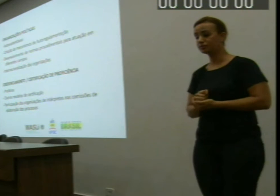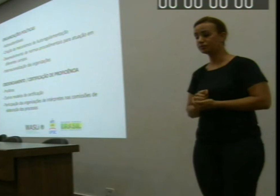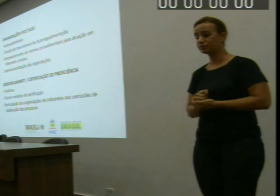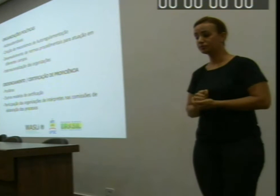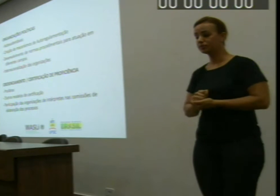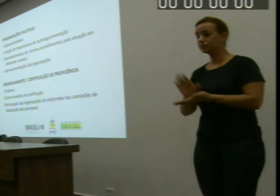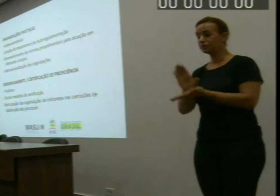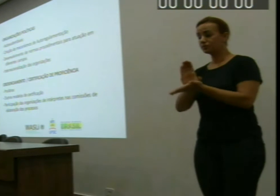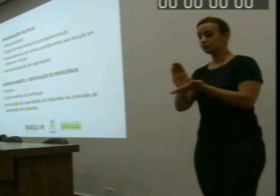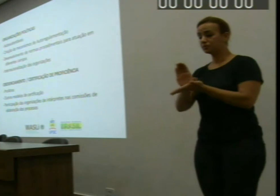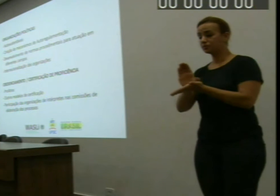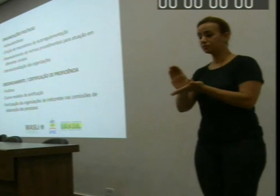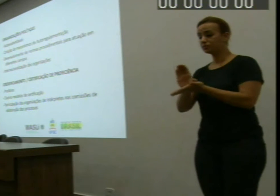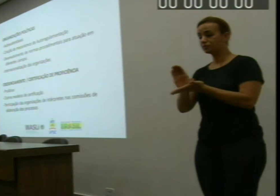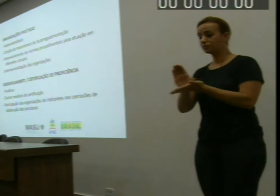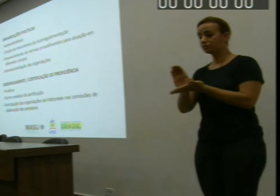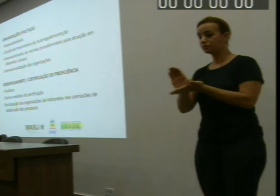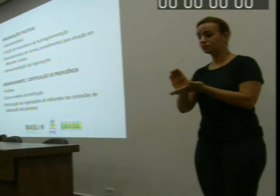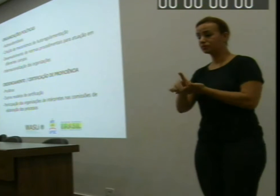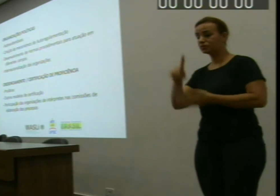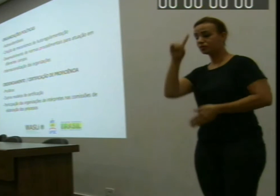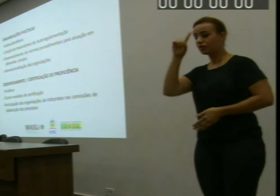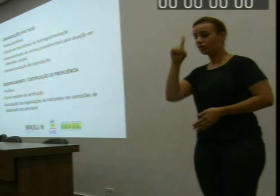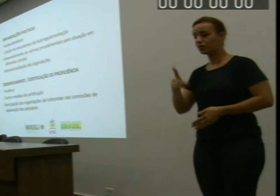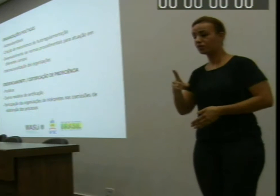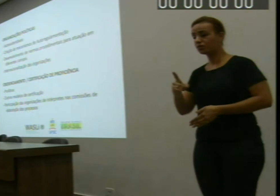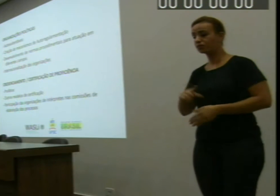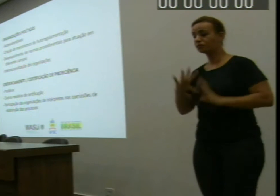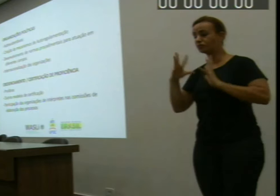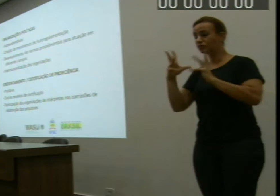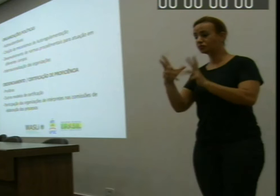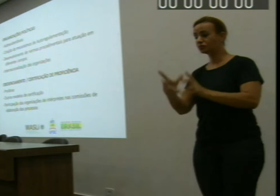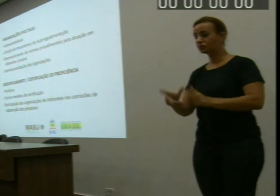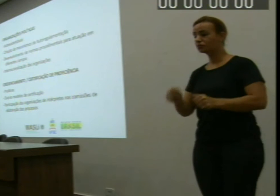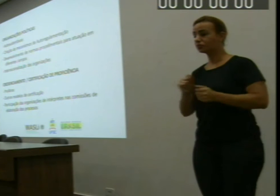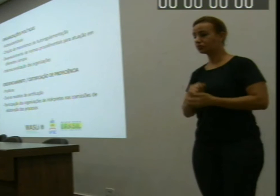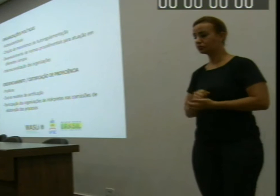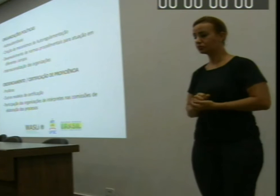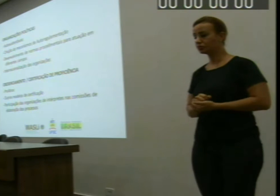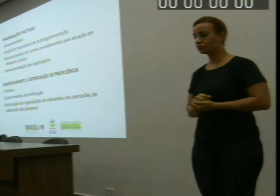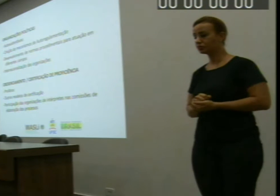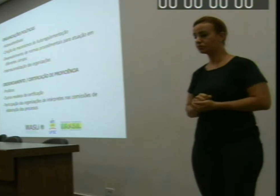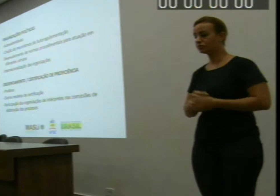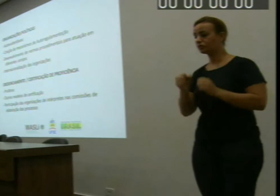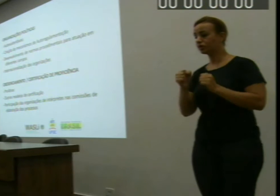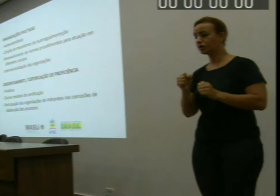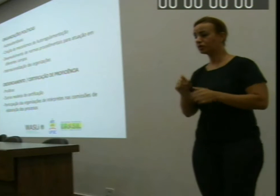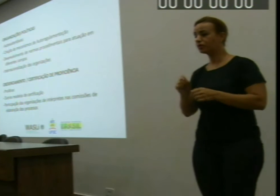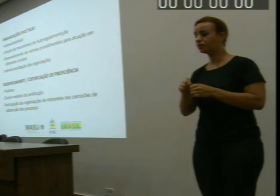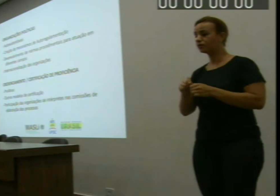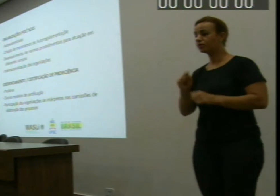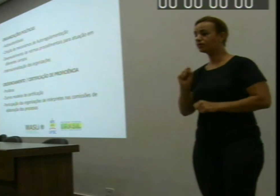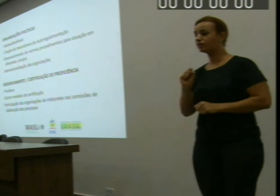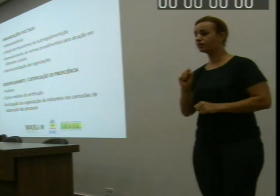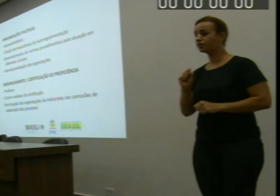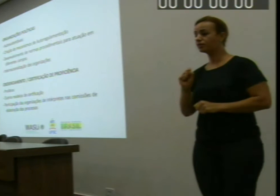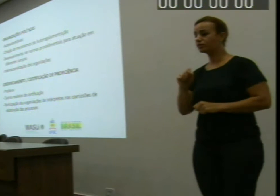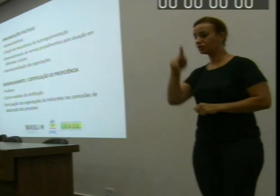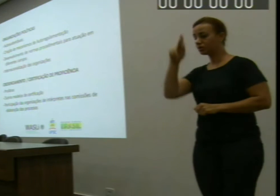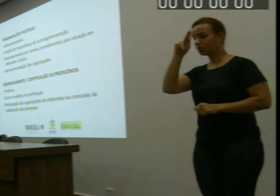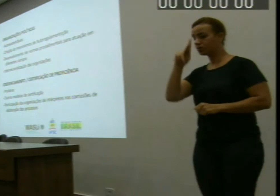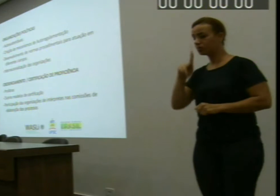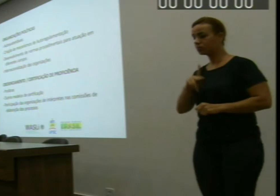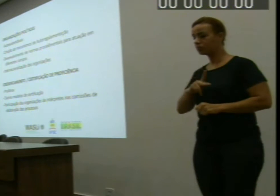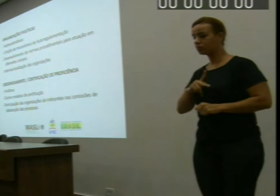conselho de controlador né então como ela não gera um risco social ela pode ser autogerida a própria os